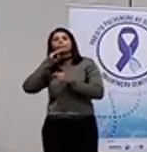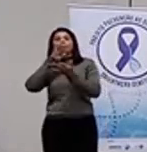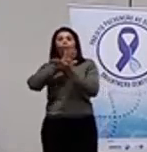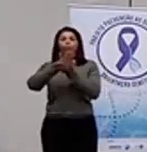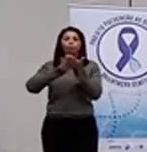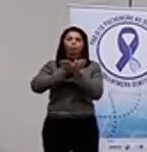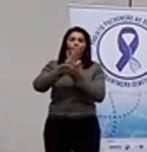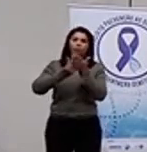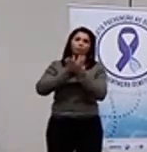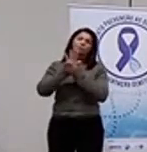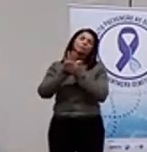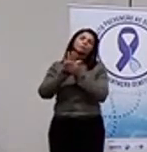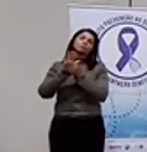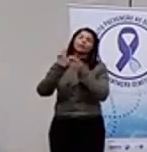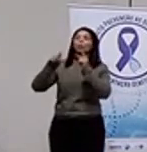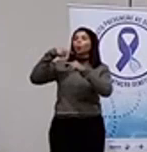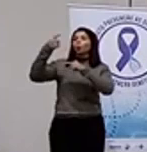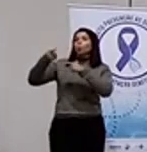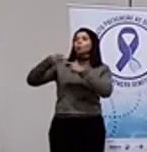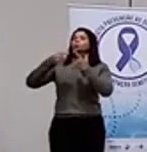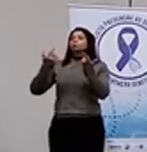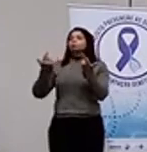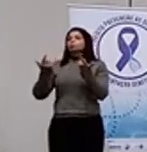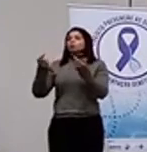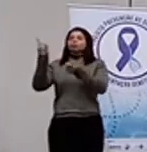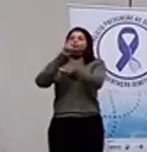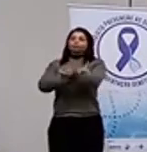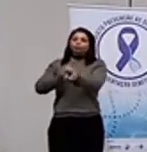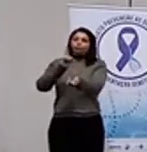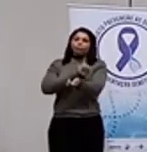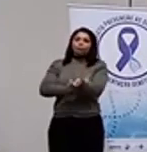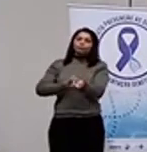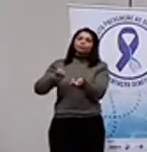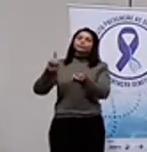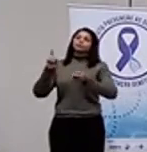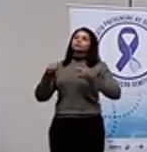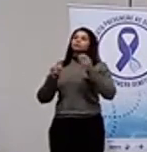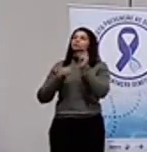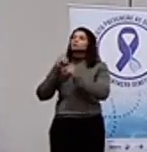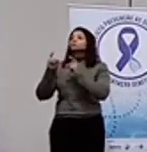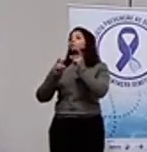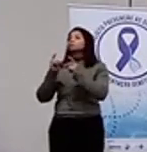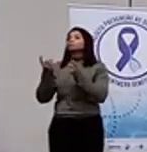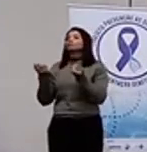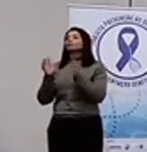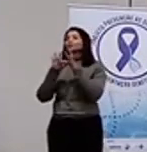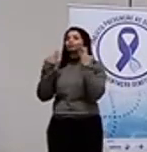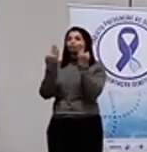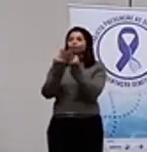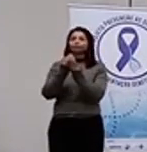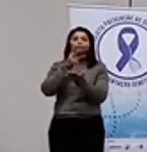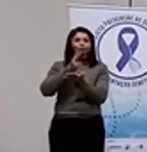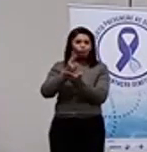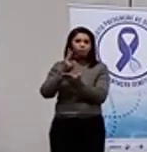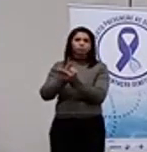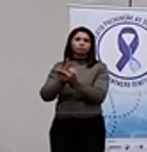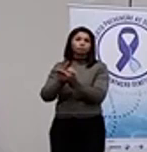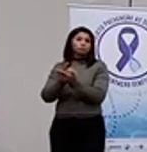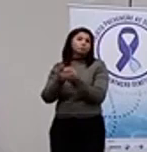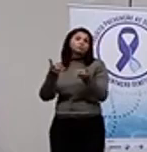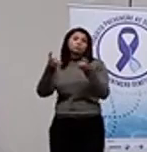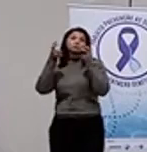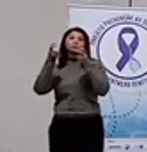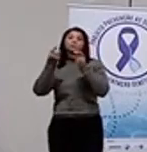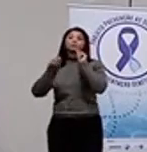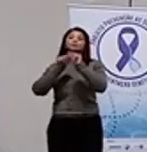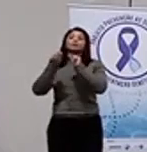A outra teve uma leucemia aos 18 anos de idade. Isso tudo da mesma família. E isso me chamaria a atenção.